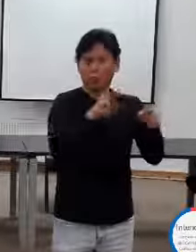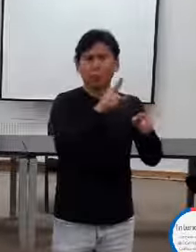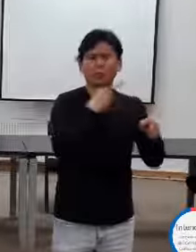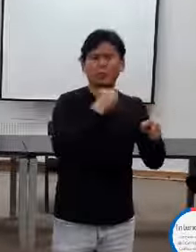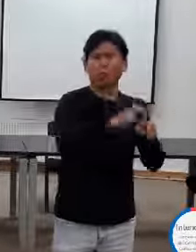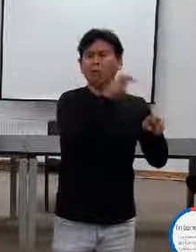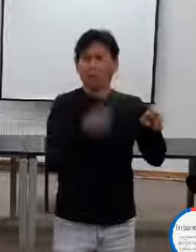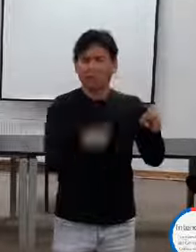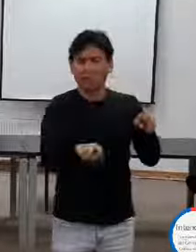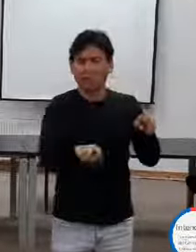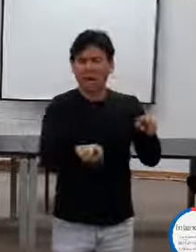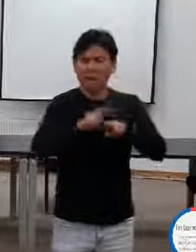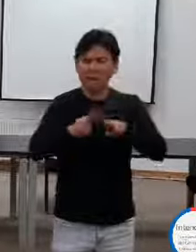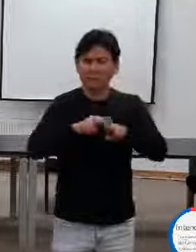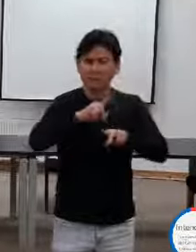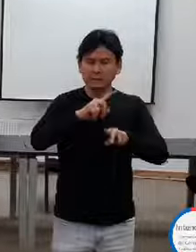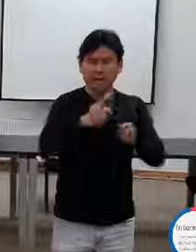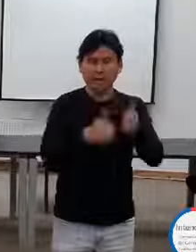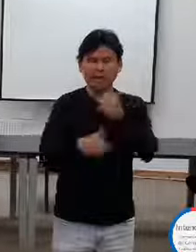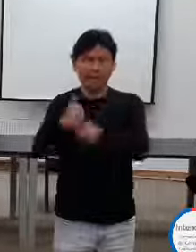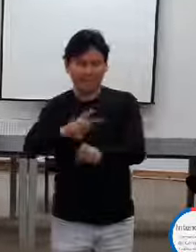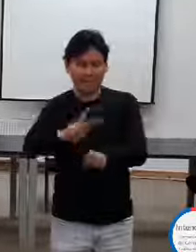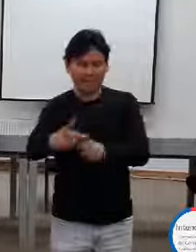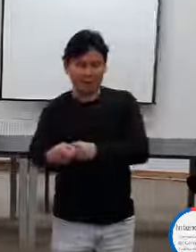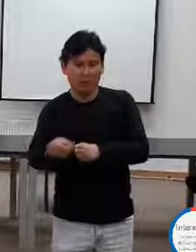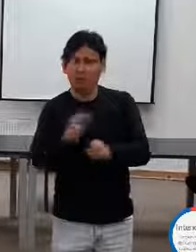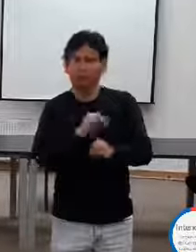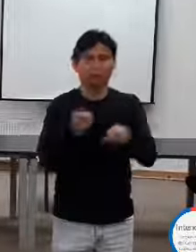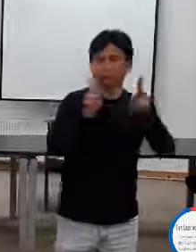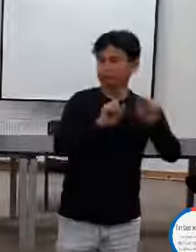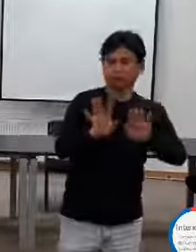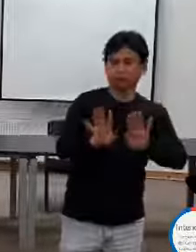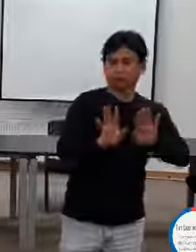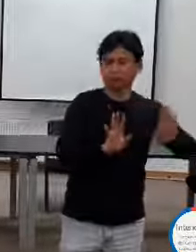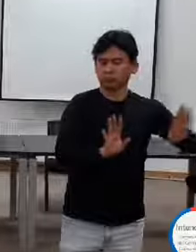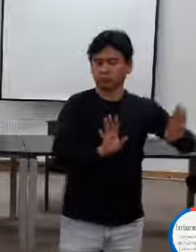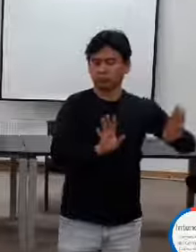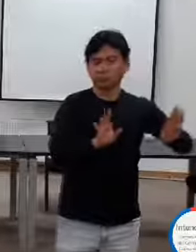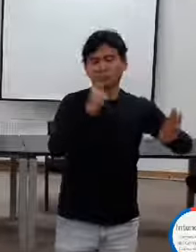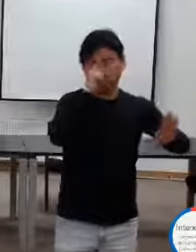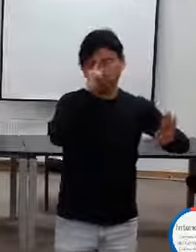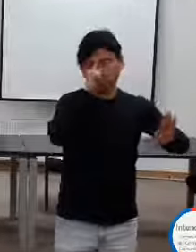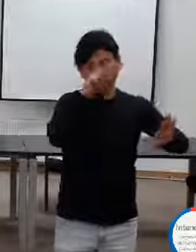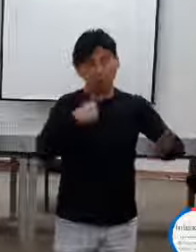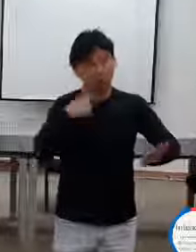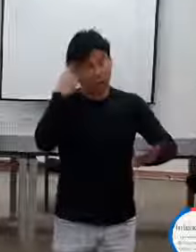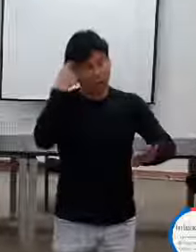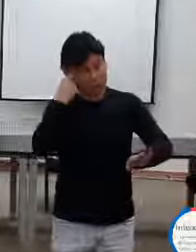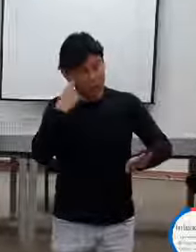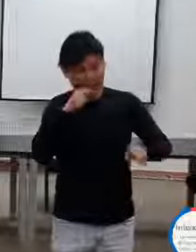quería bajar, hacer el relevo, no se le permitió bajar, por lo tanto, créame que en ese tipo de